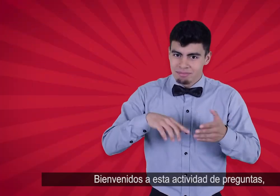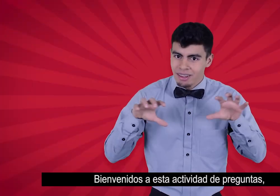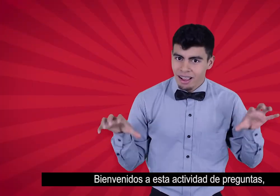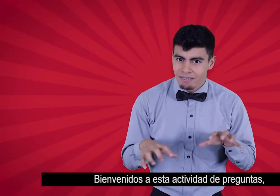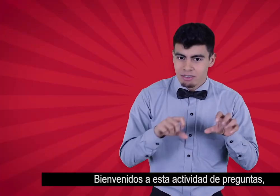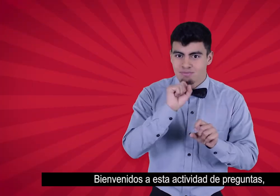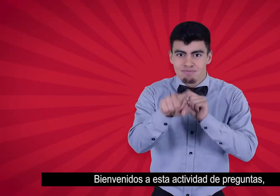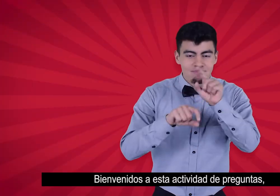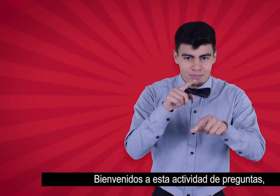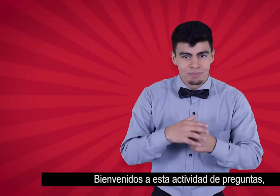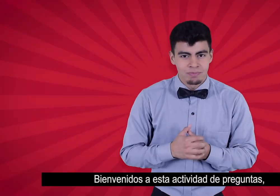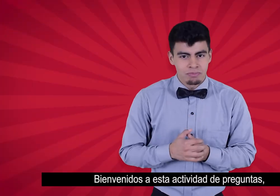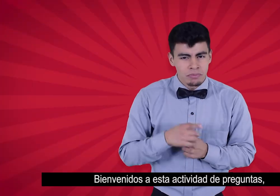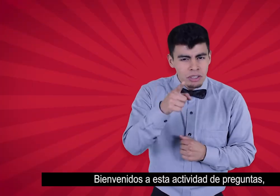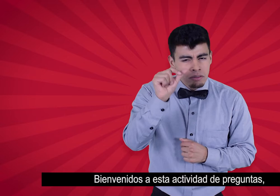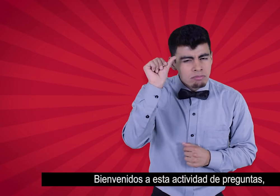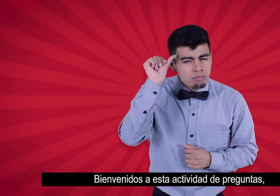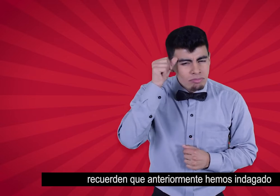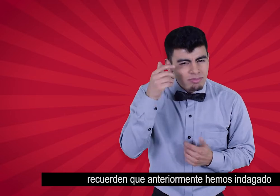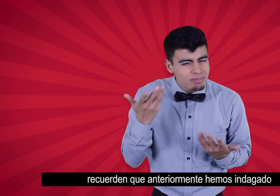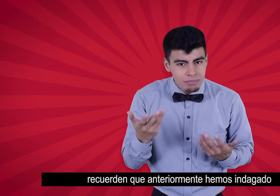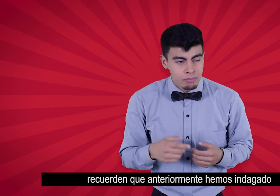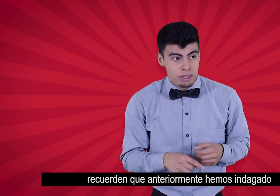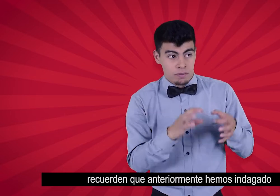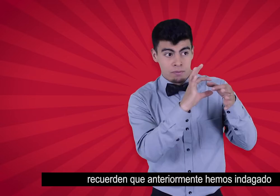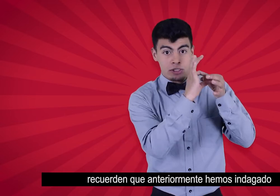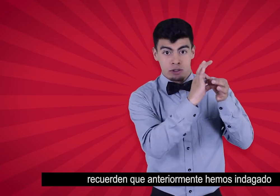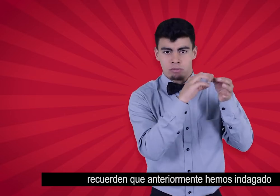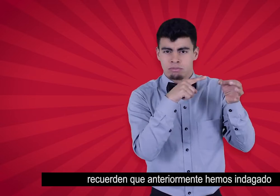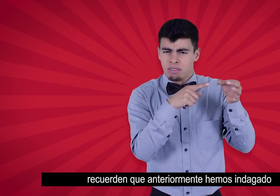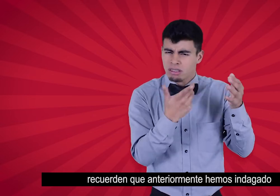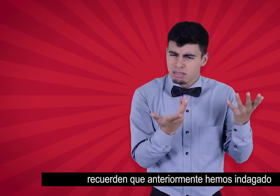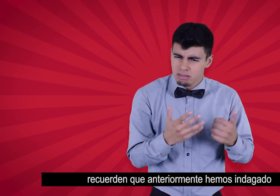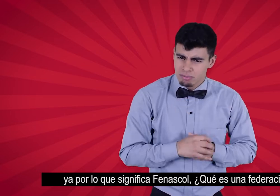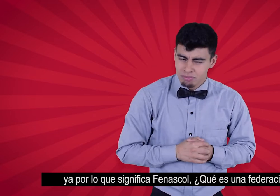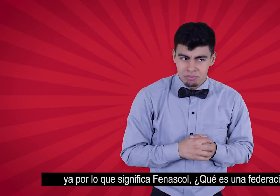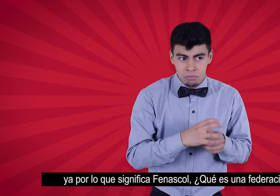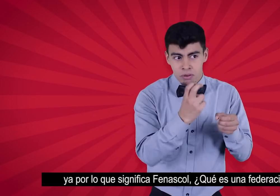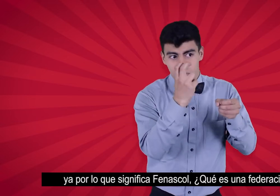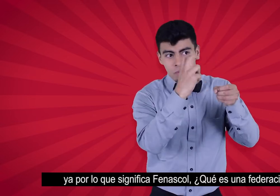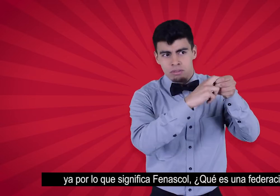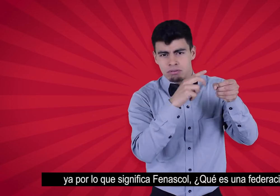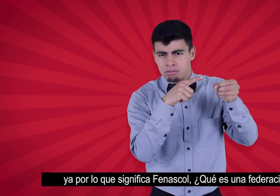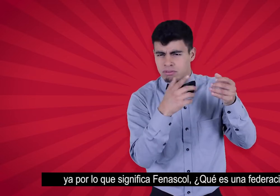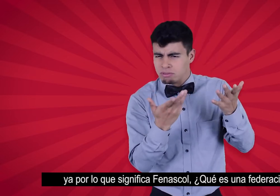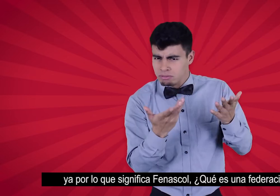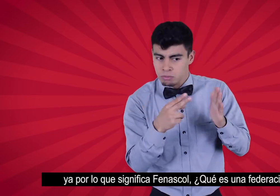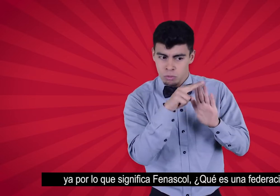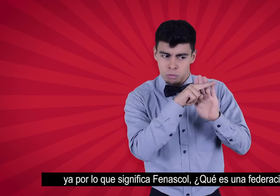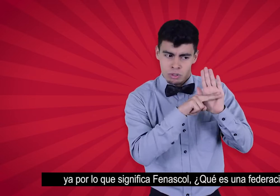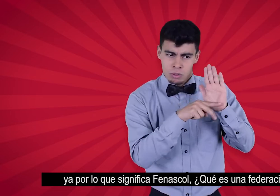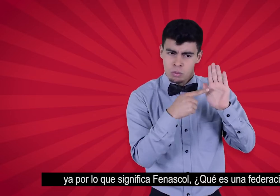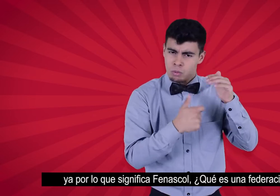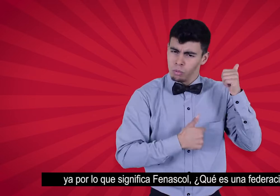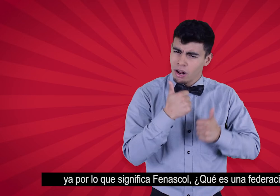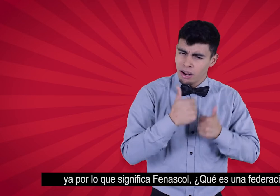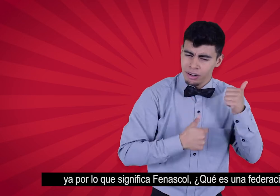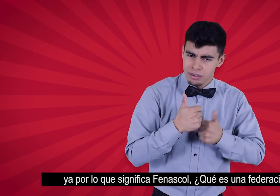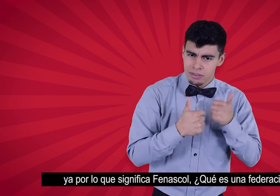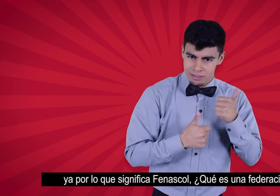Bienvenidos a esta actividad de preguntas. ¿Recuerdan que anteriormente hemos indagado ya por lo que significa FENASCOL? ¿Qué es una federación